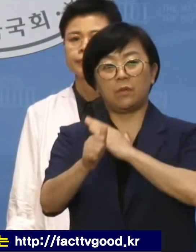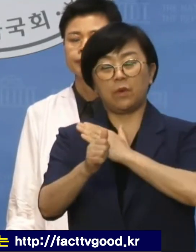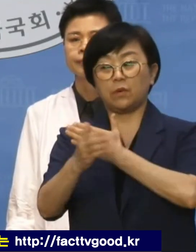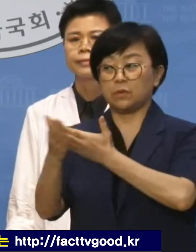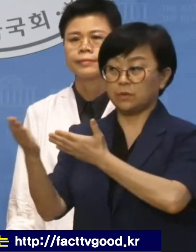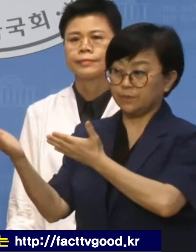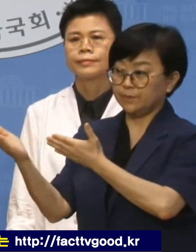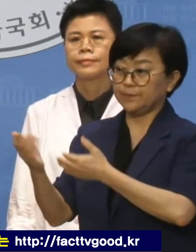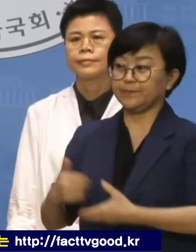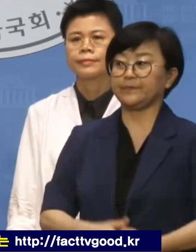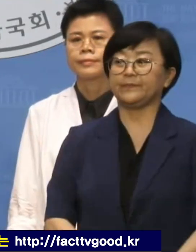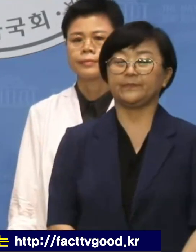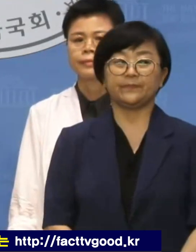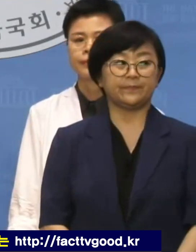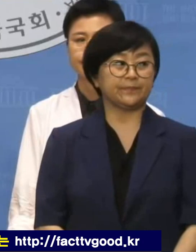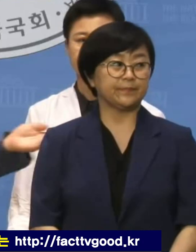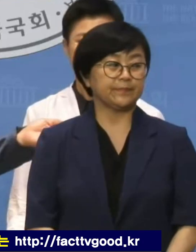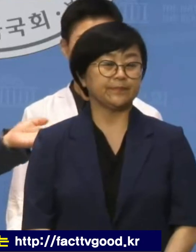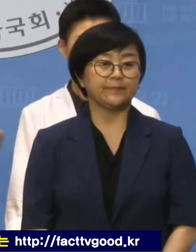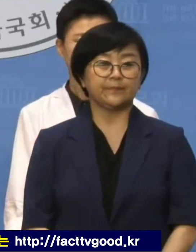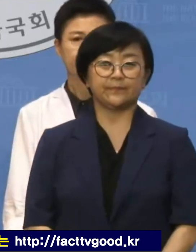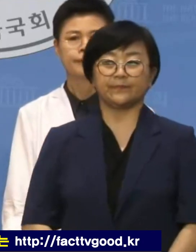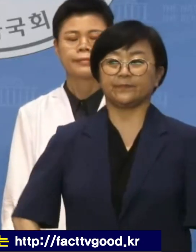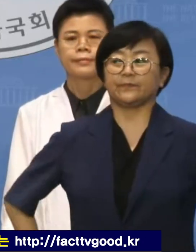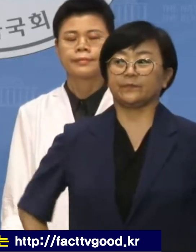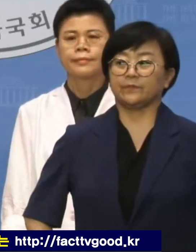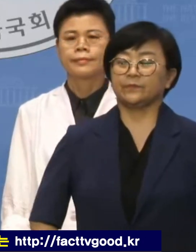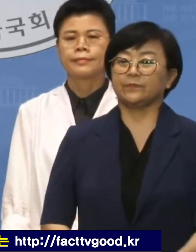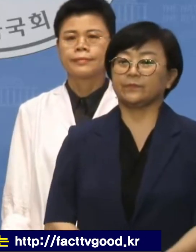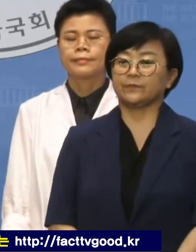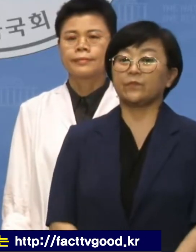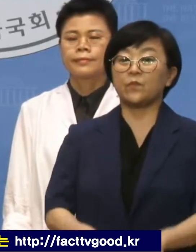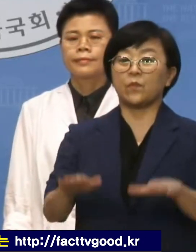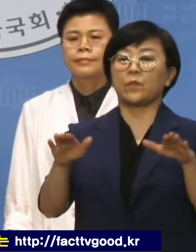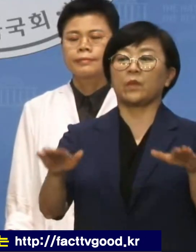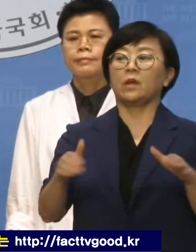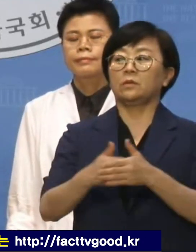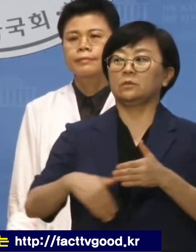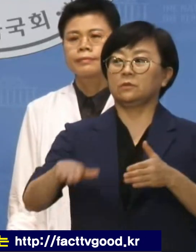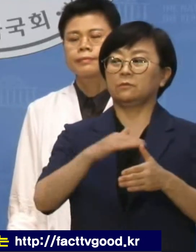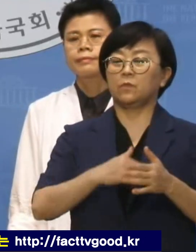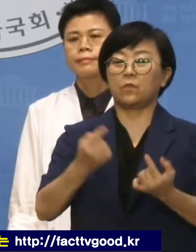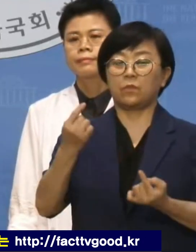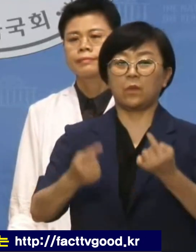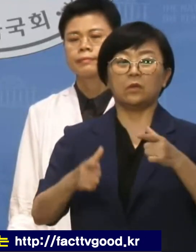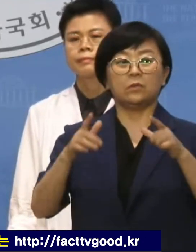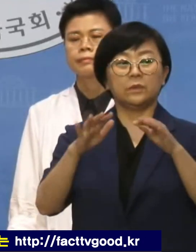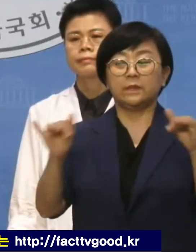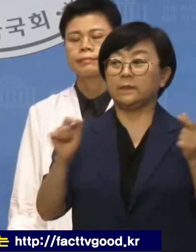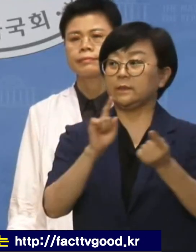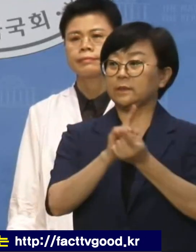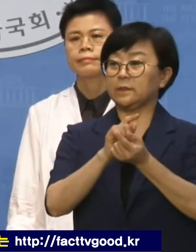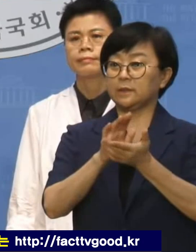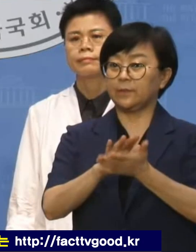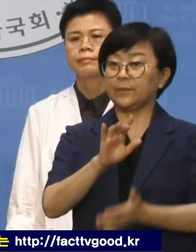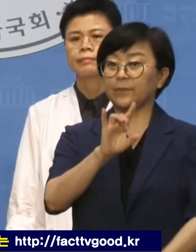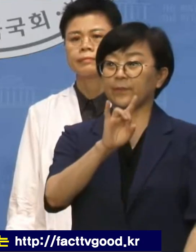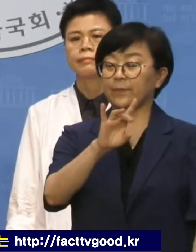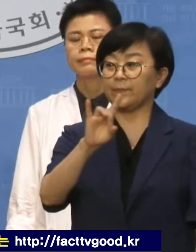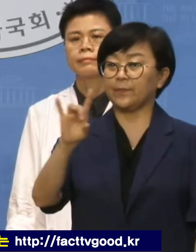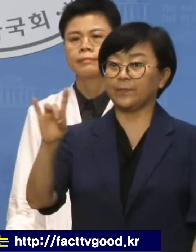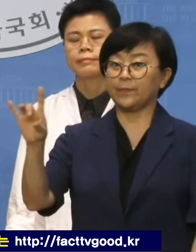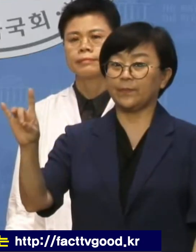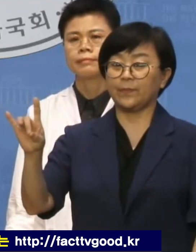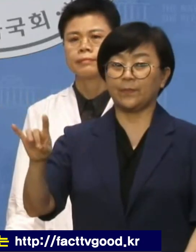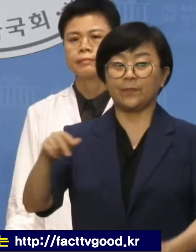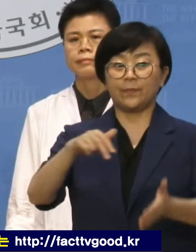최윤호 회장님 참여해 주셨습니다. 예. 예, 제일 즐기십니다. 오늘은 저희들보다 이 주민들께서 각